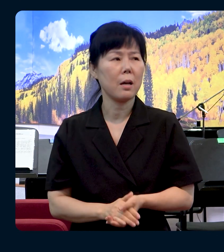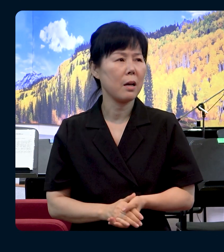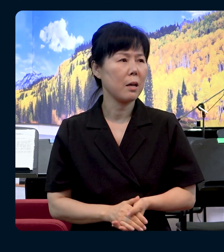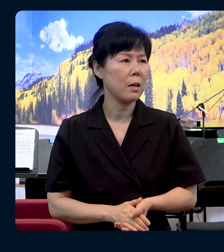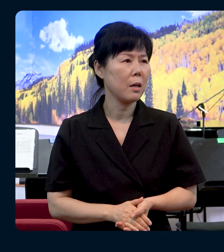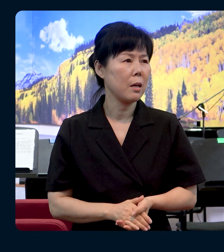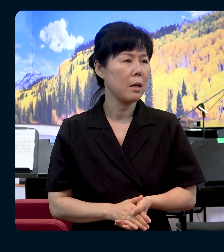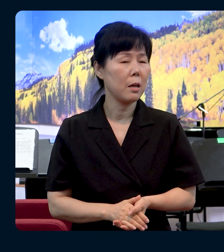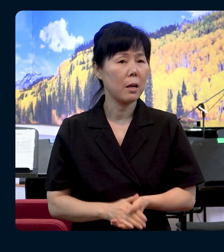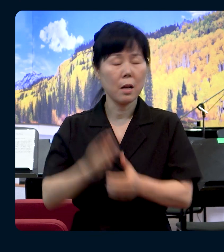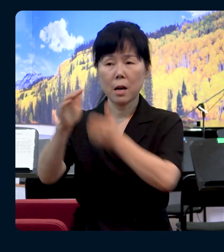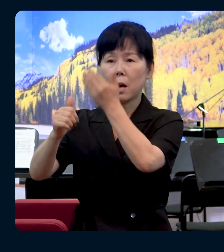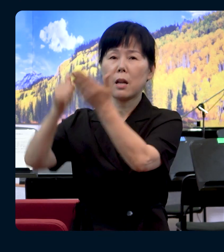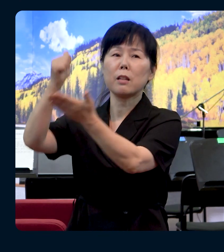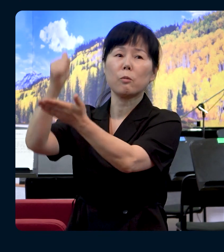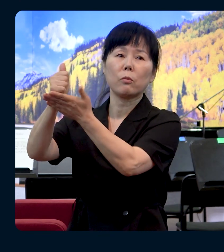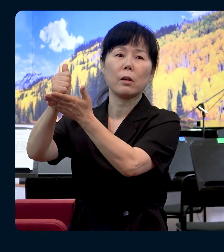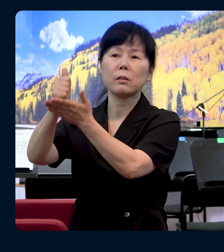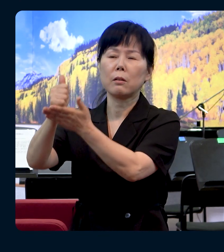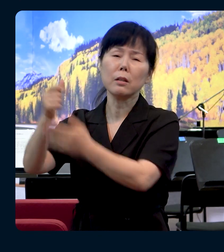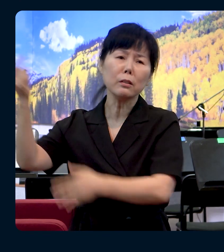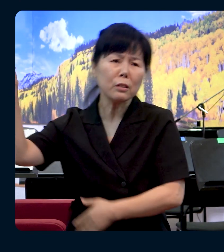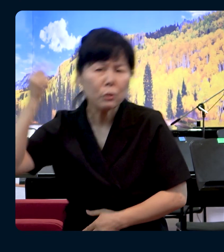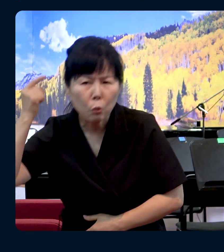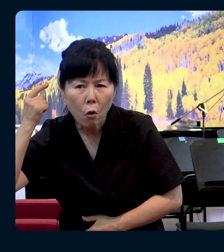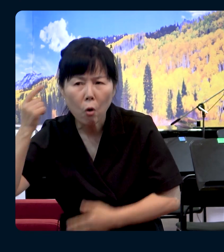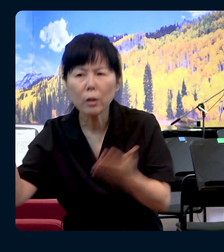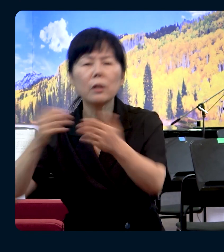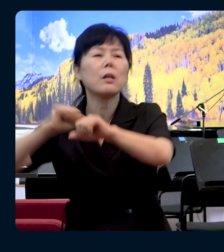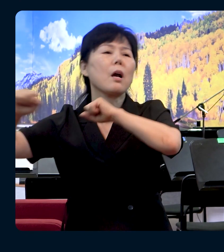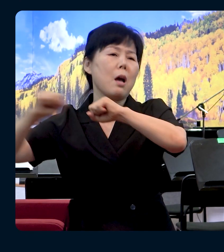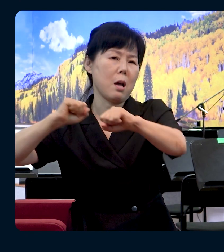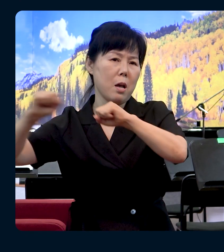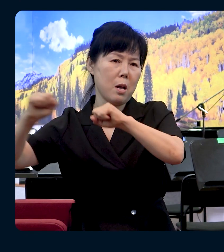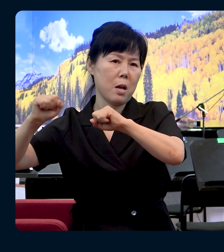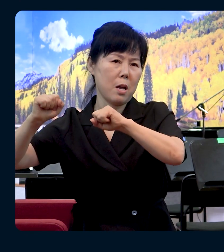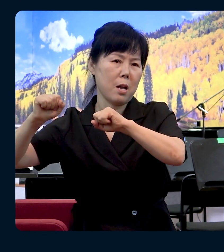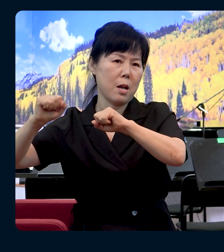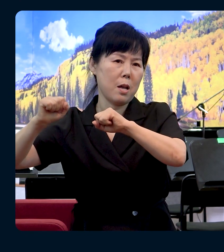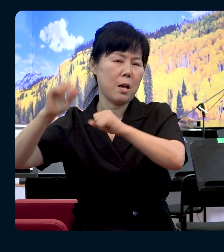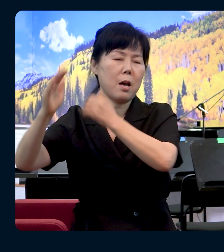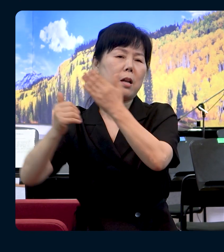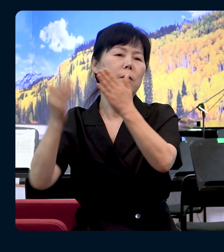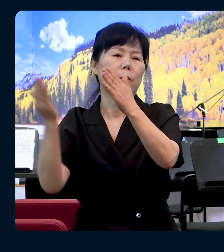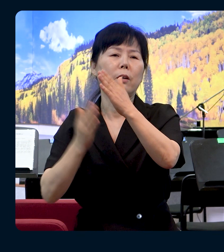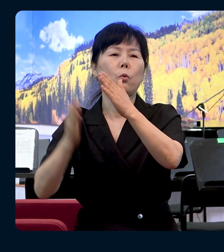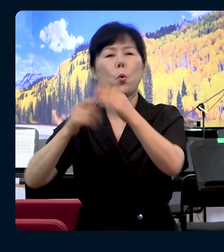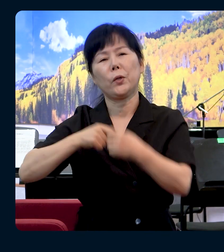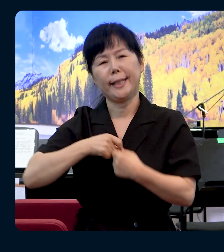그러면서 하나님께서 그걸 들으시고 역사하시거든요. 이것이 바로 하나님의 공의의 이야기죠.